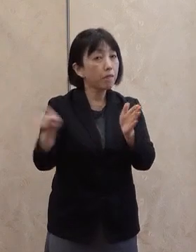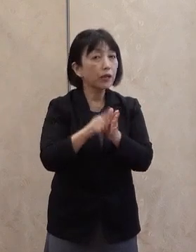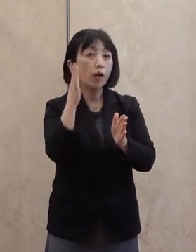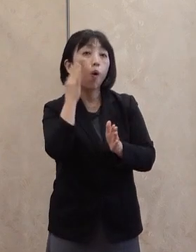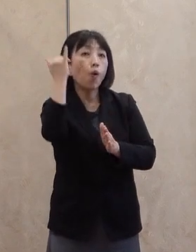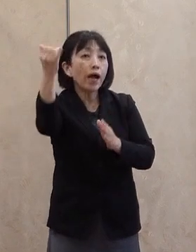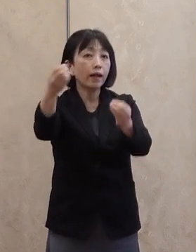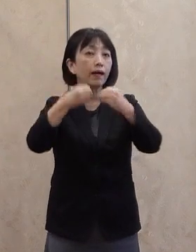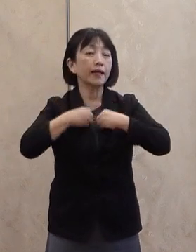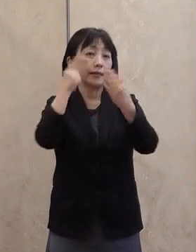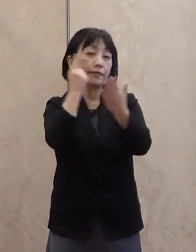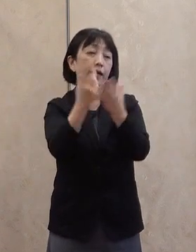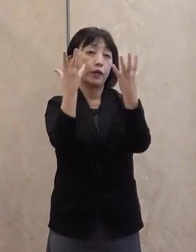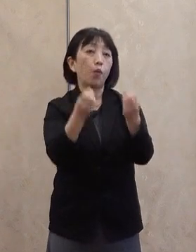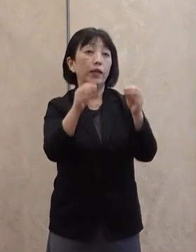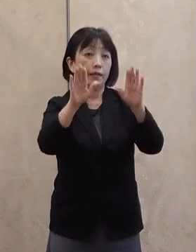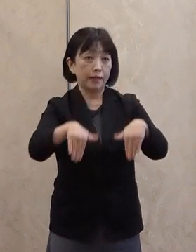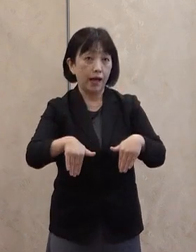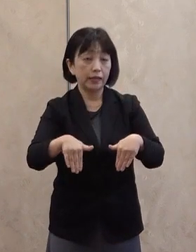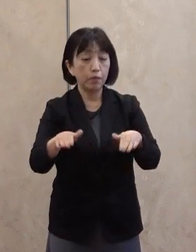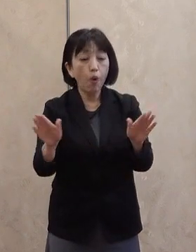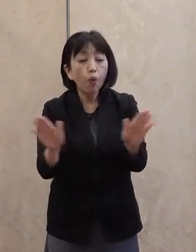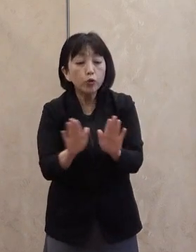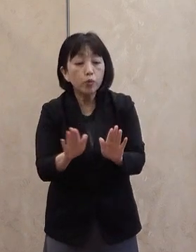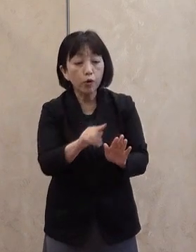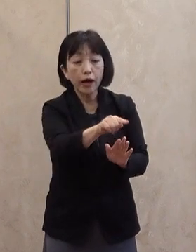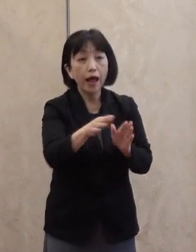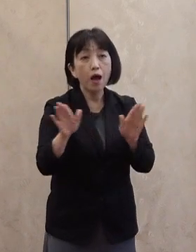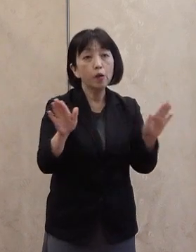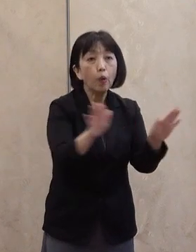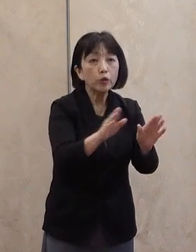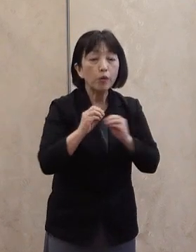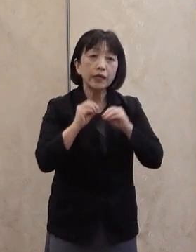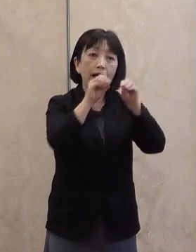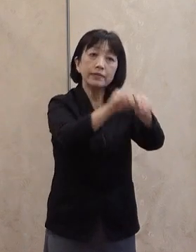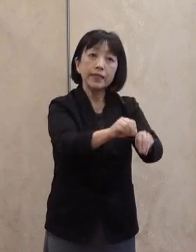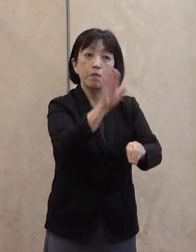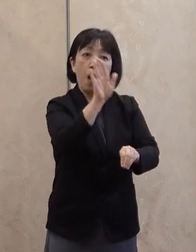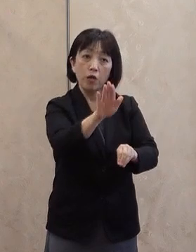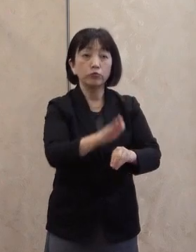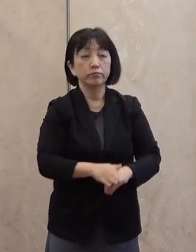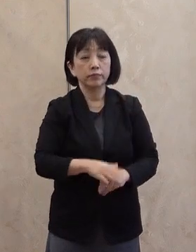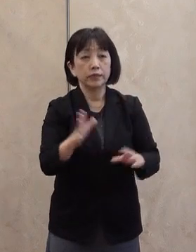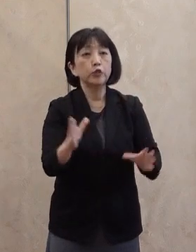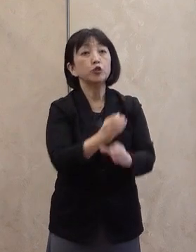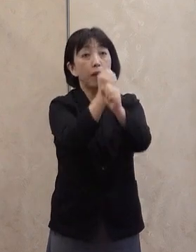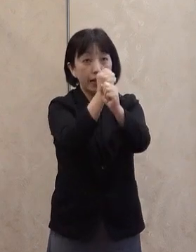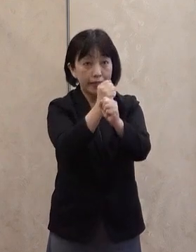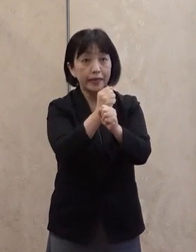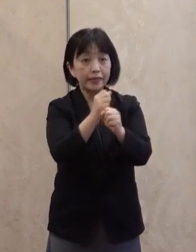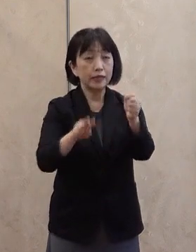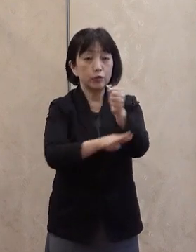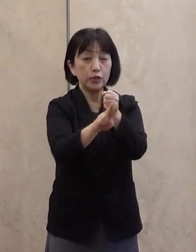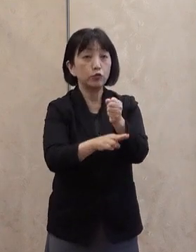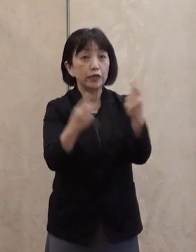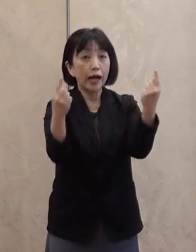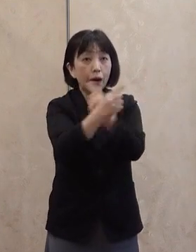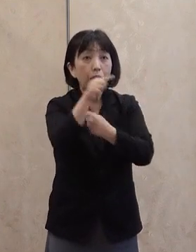が、子どもから子どもの感染もあるのではないかと。つまりこの変異株については、